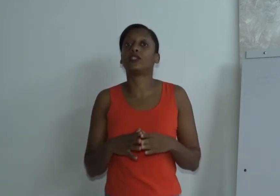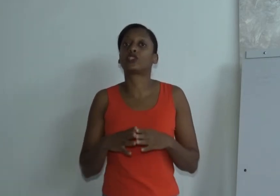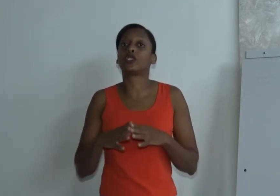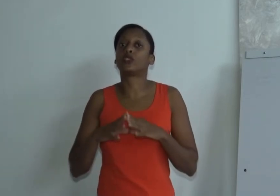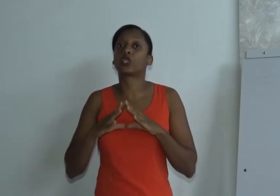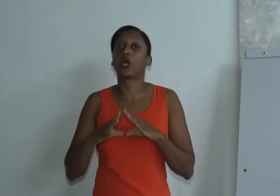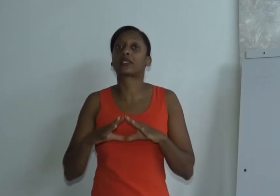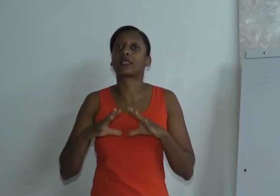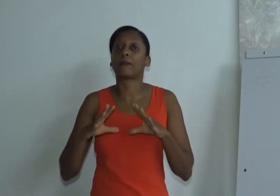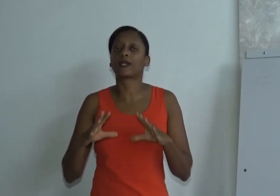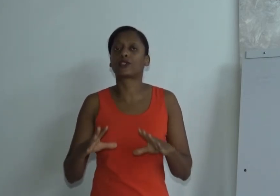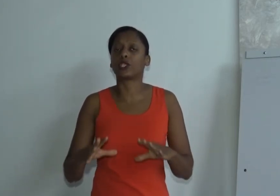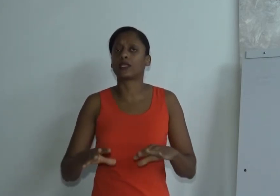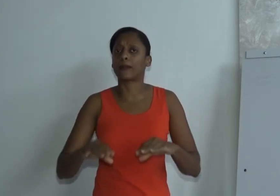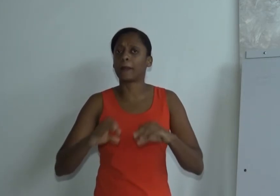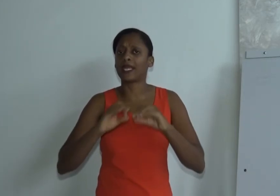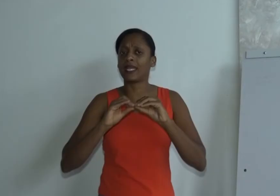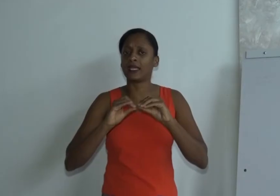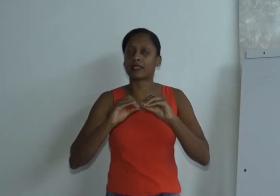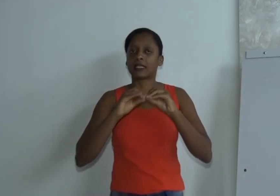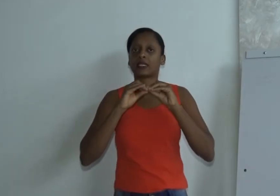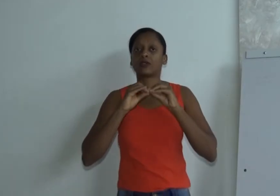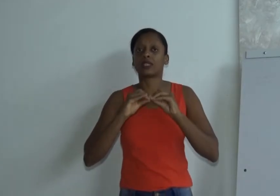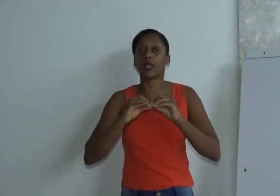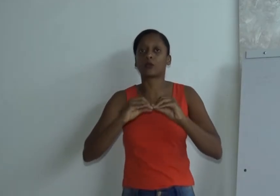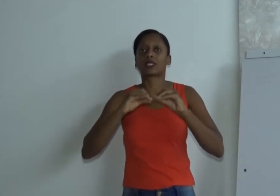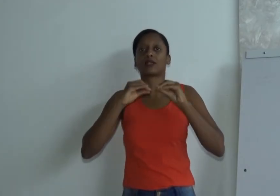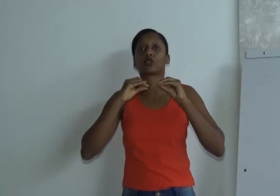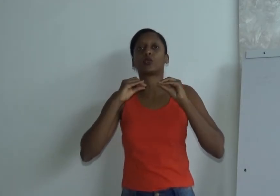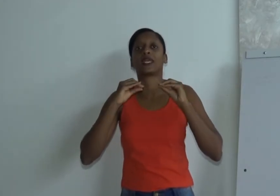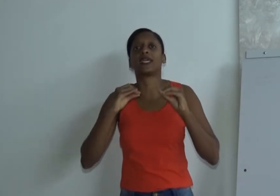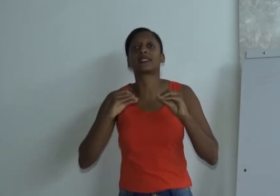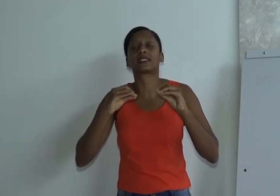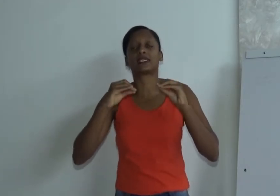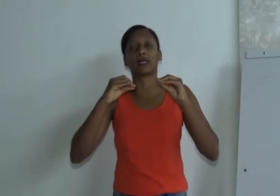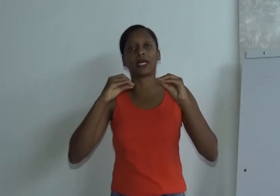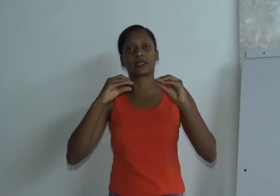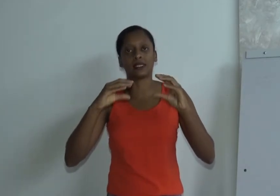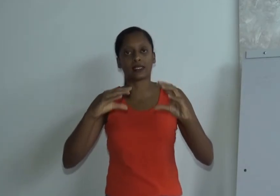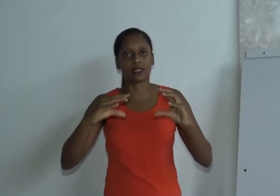de hidroxiapatita, beleza? Então temos a dureza da matriz